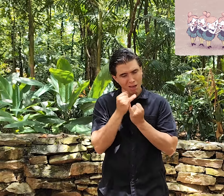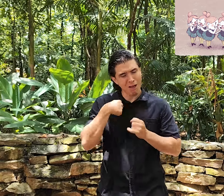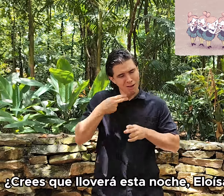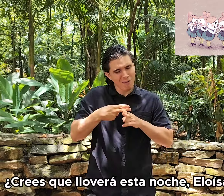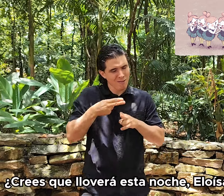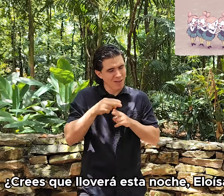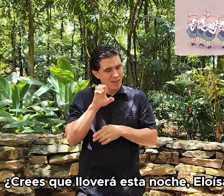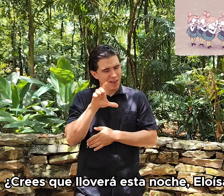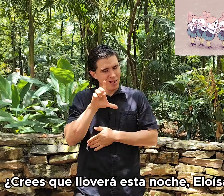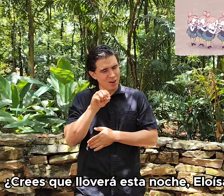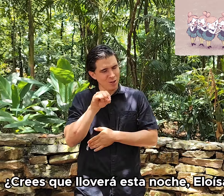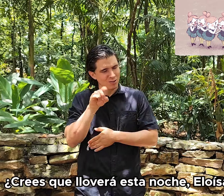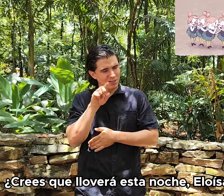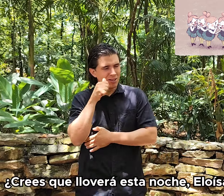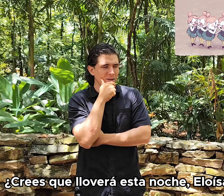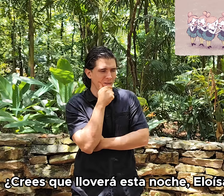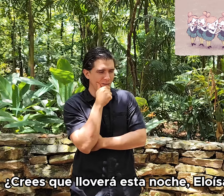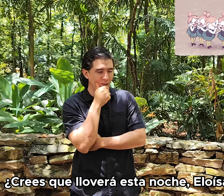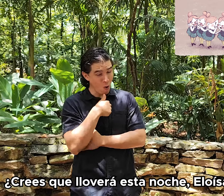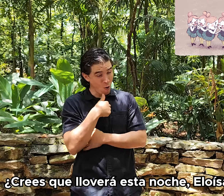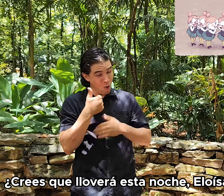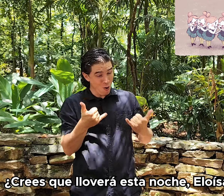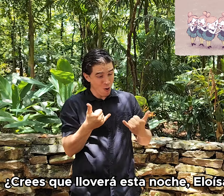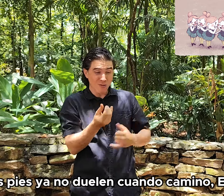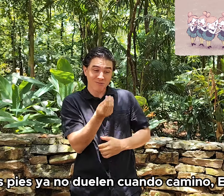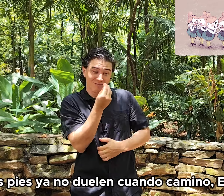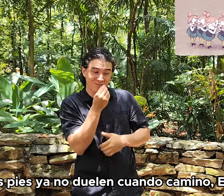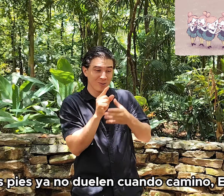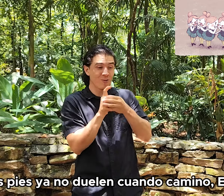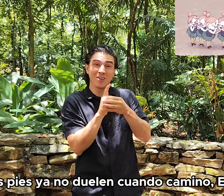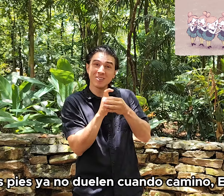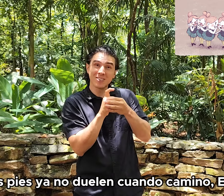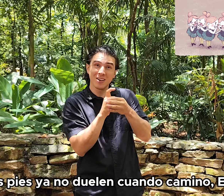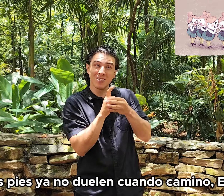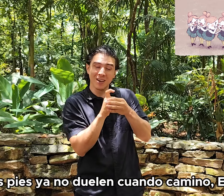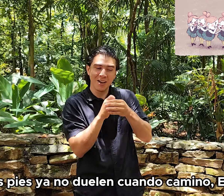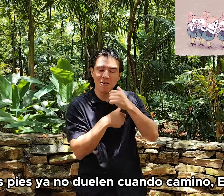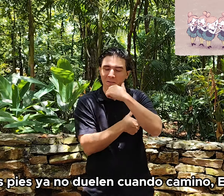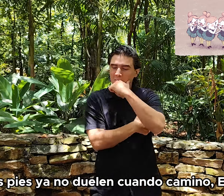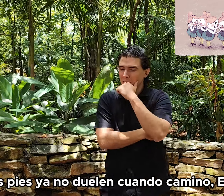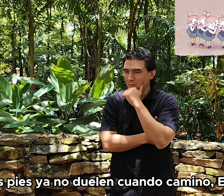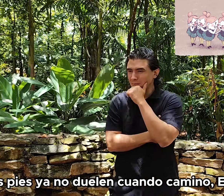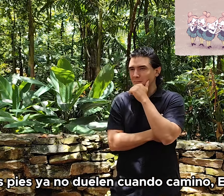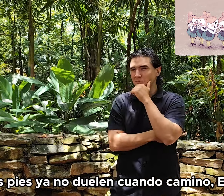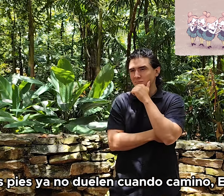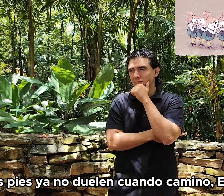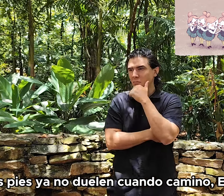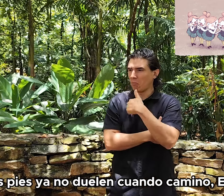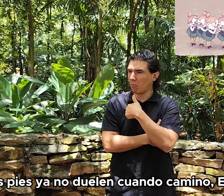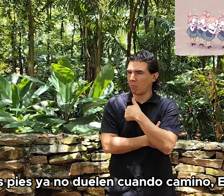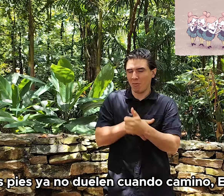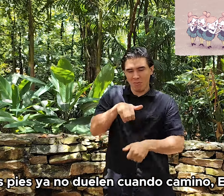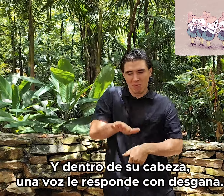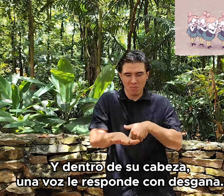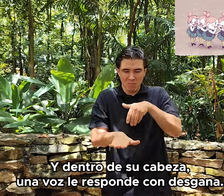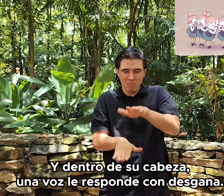¿Crees que lloverá esta noche, Eloisa? Mis pies ya no duelen cuando camino, Eloisa. Y dentro